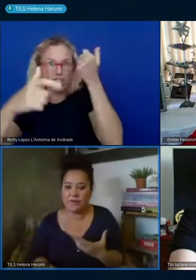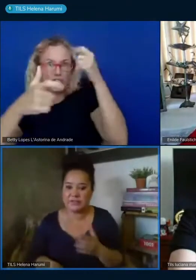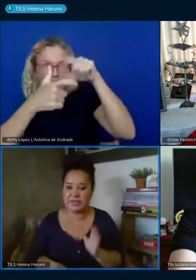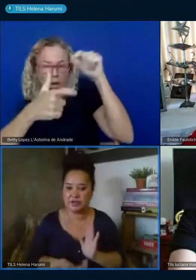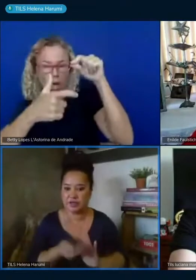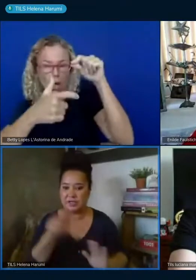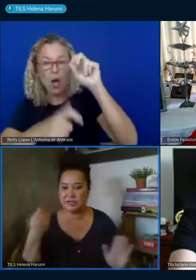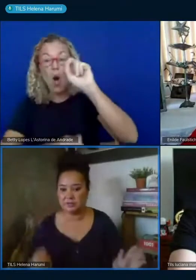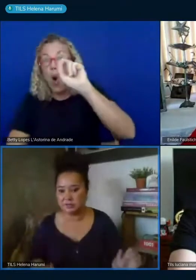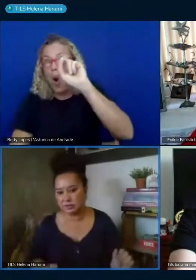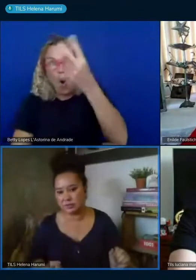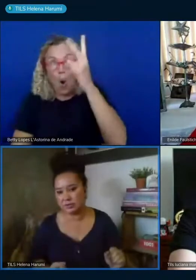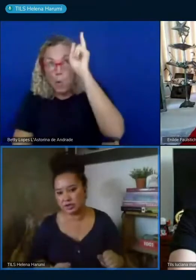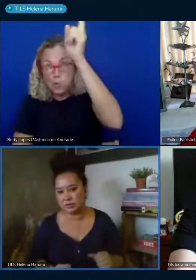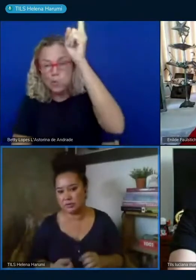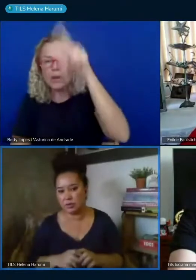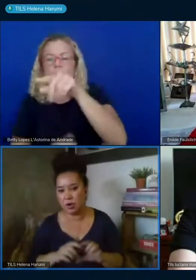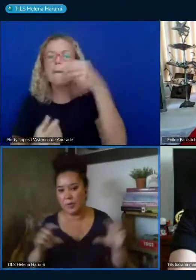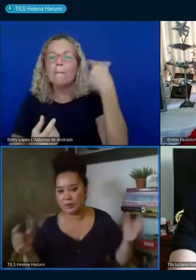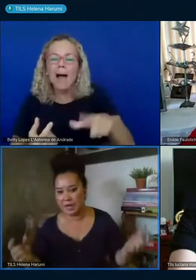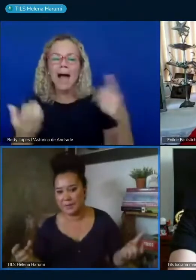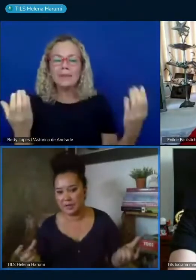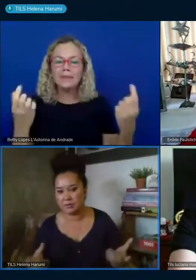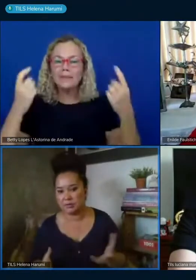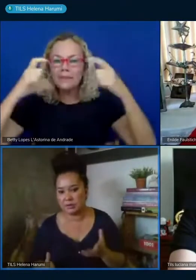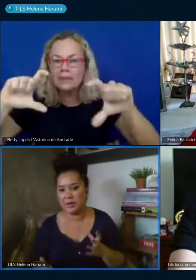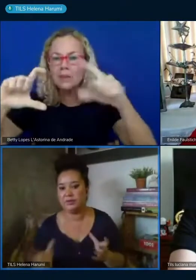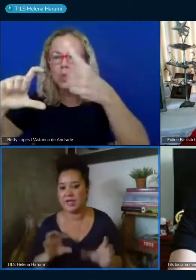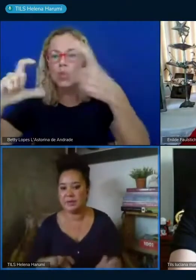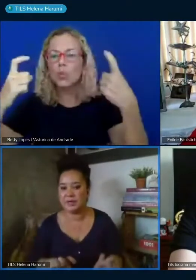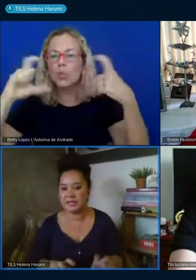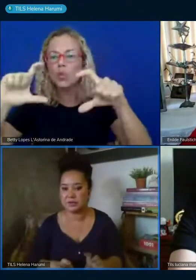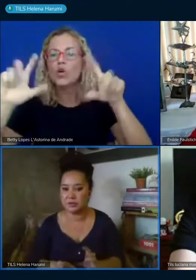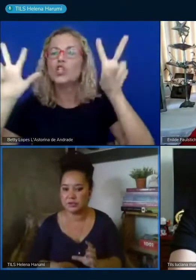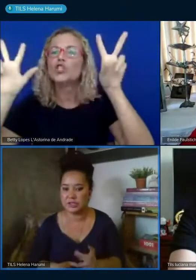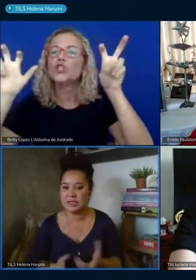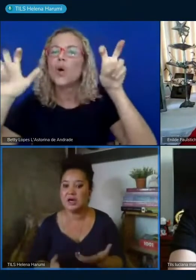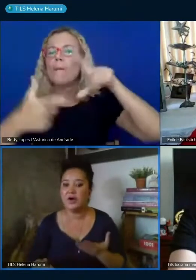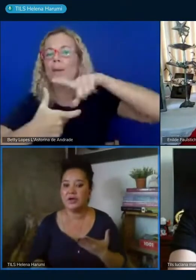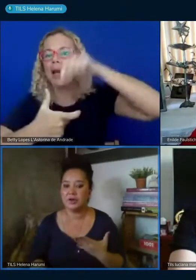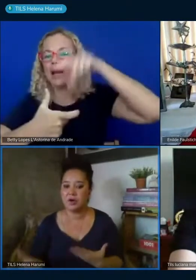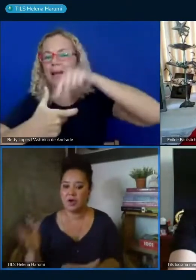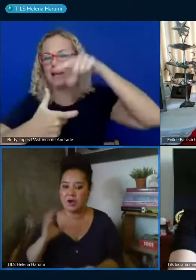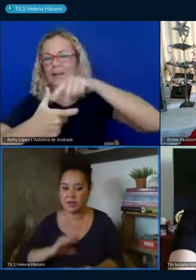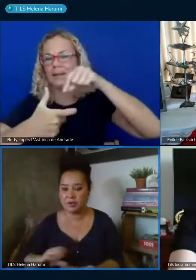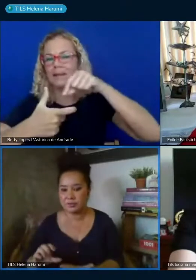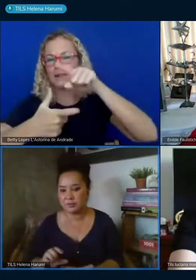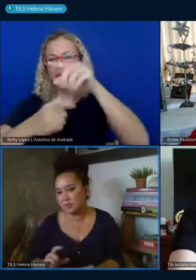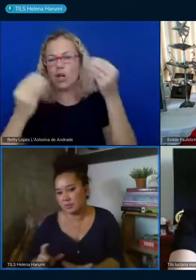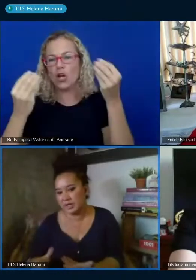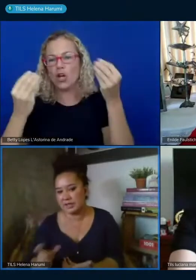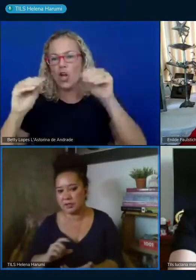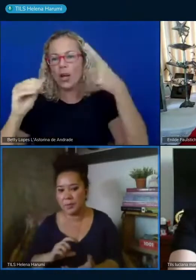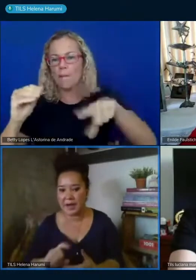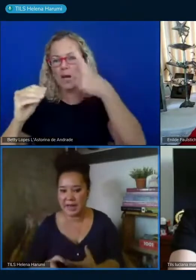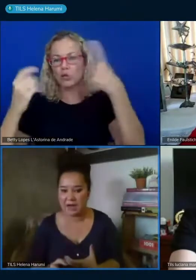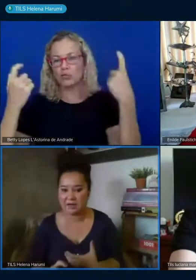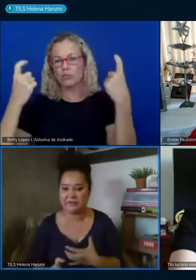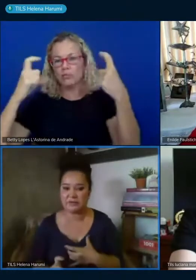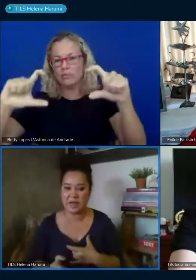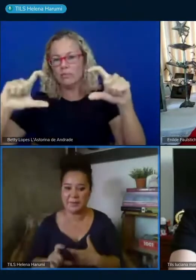sugestão. Ou você tira do corpo do capítulo, né, o termo lexicologia, ou então coloque nem que